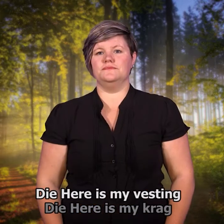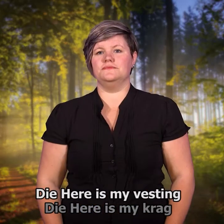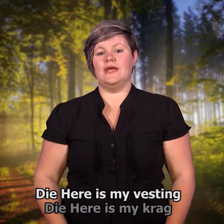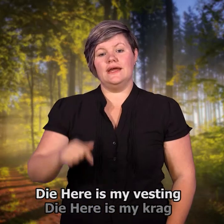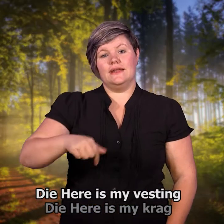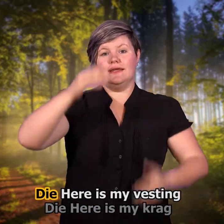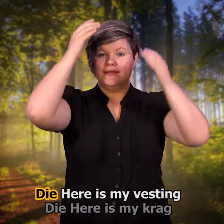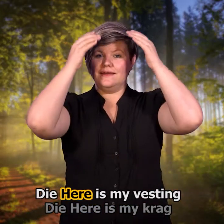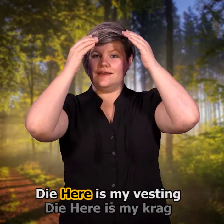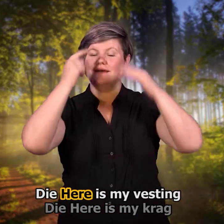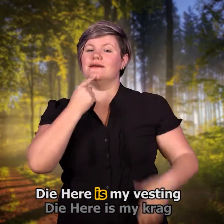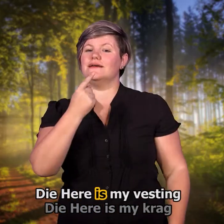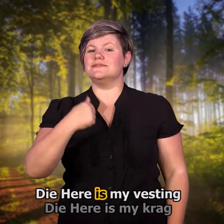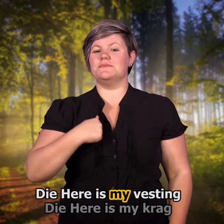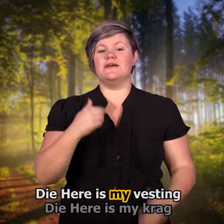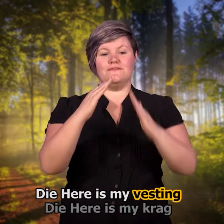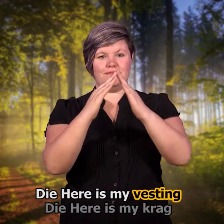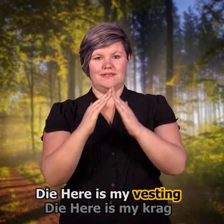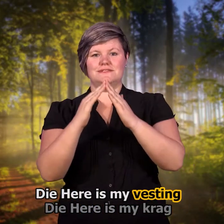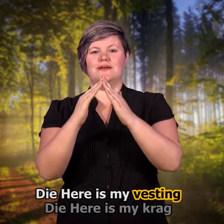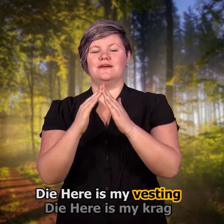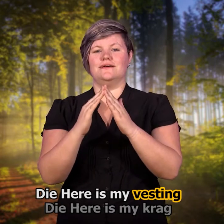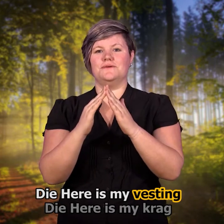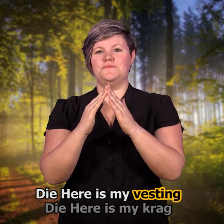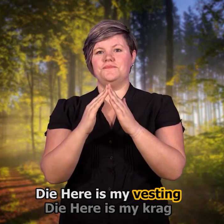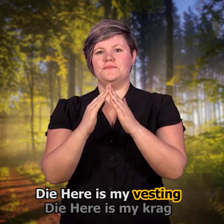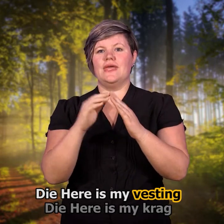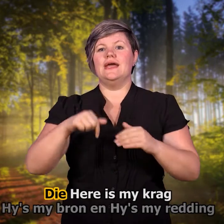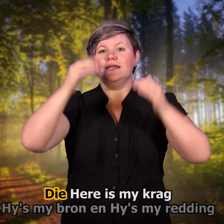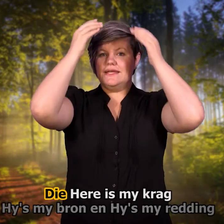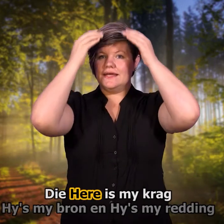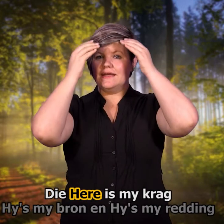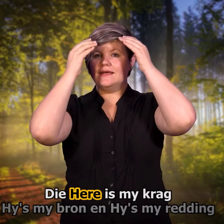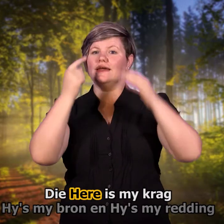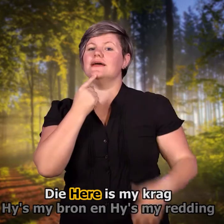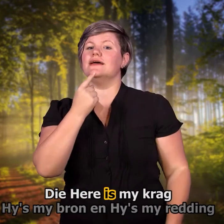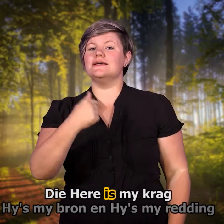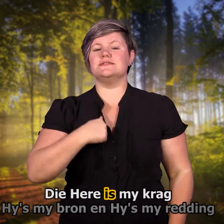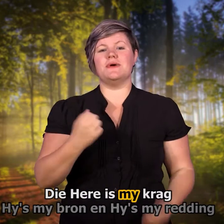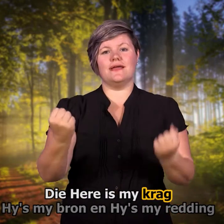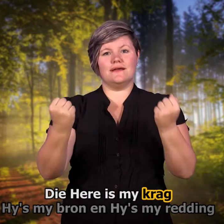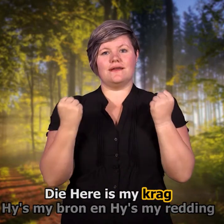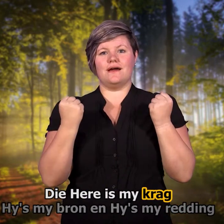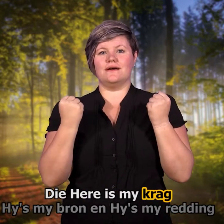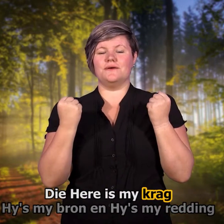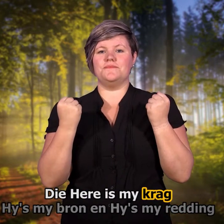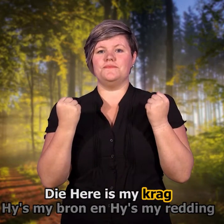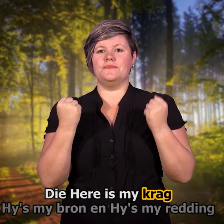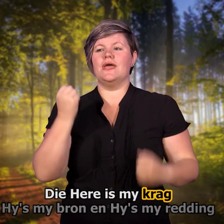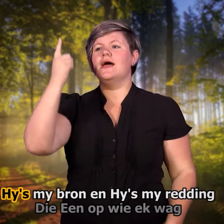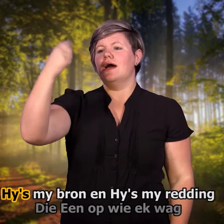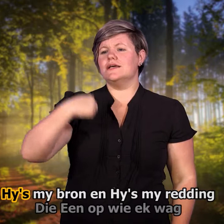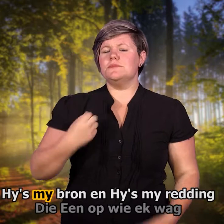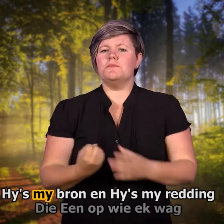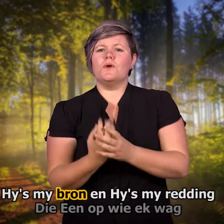Die Heer is my vesting, die Heer is my kracht,